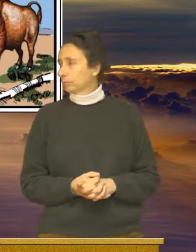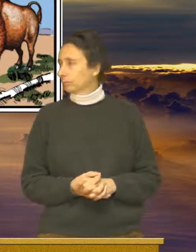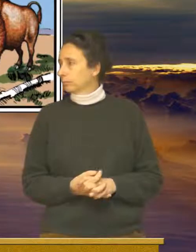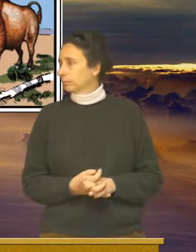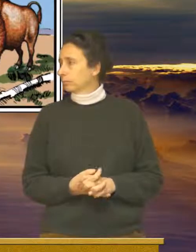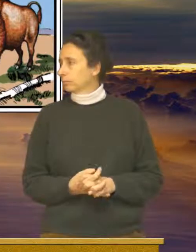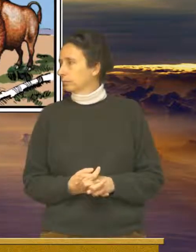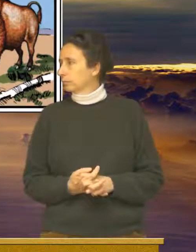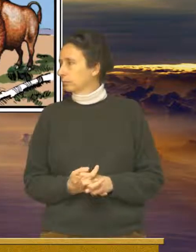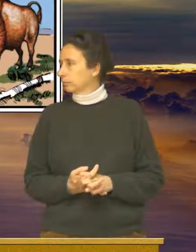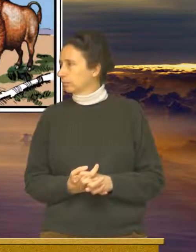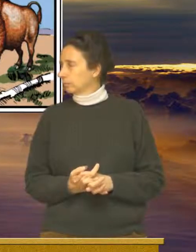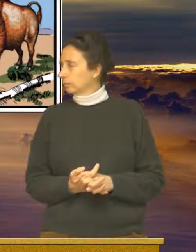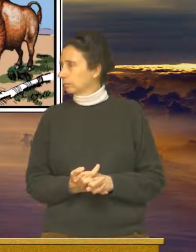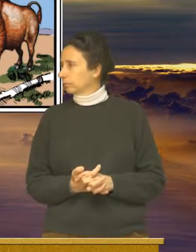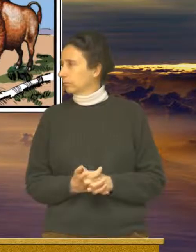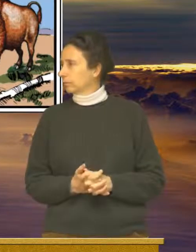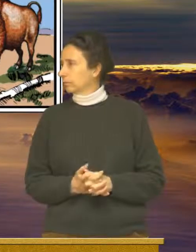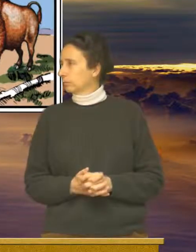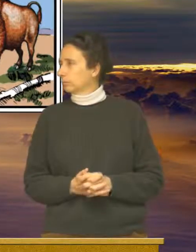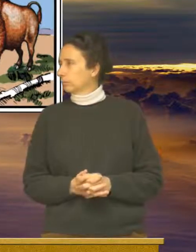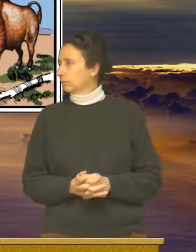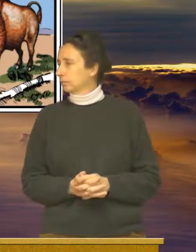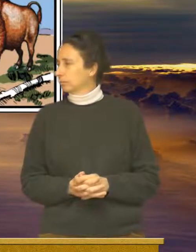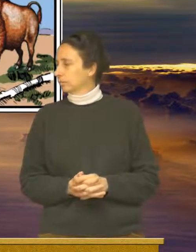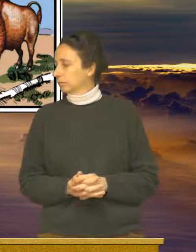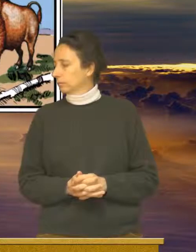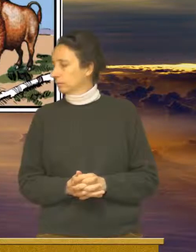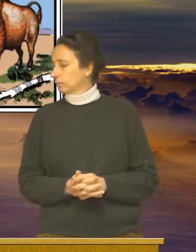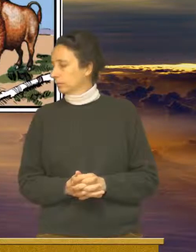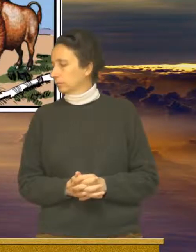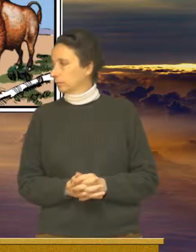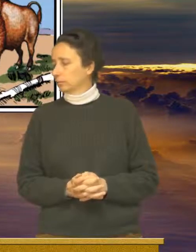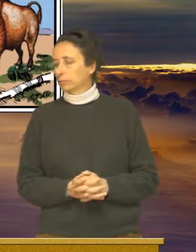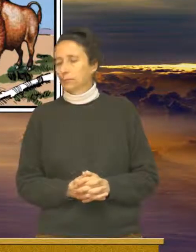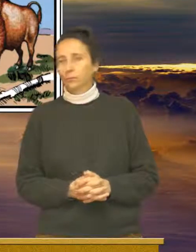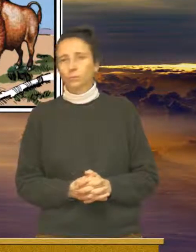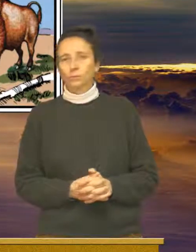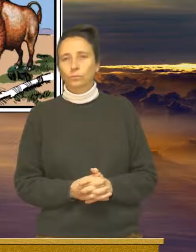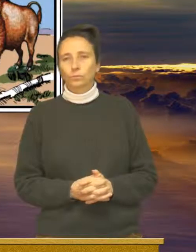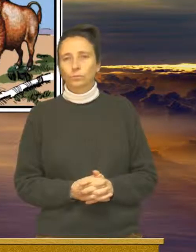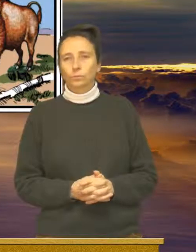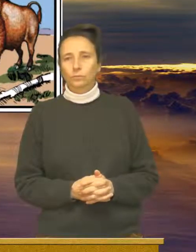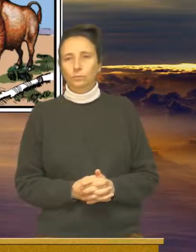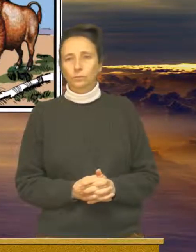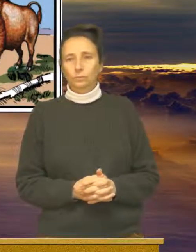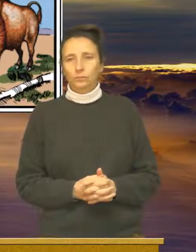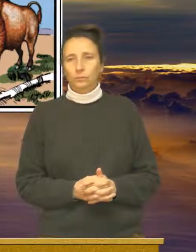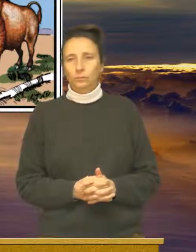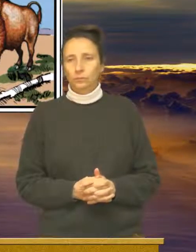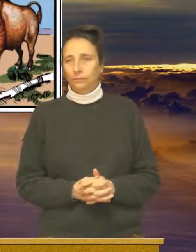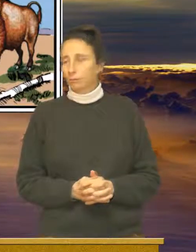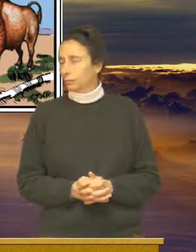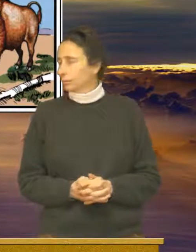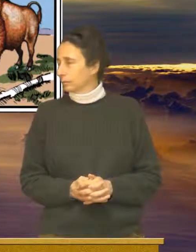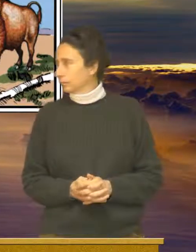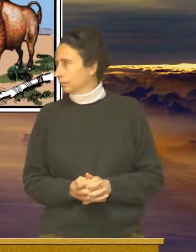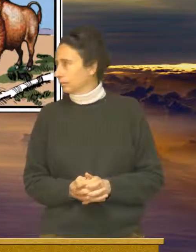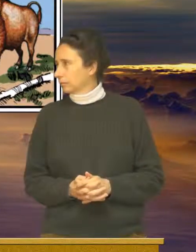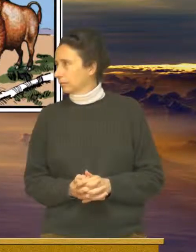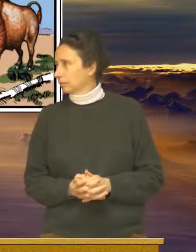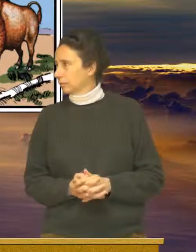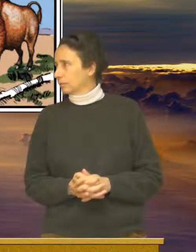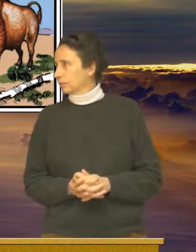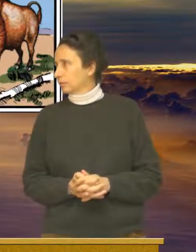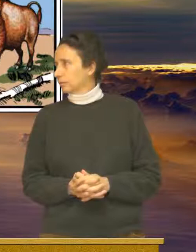que las instituciones, por ejemplo, de imagen de la bestia y la bestia misma, se